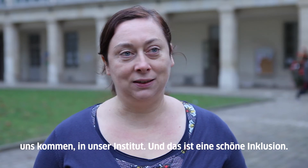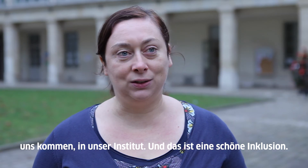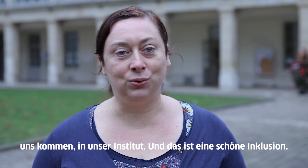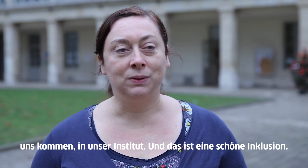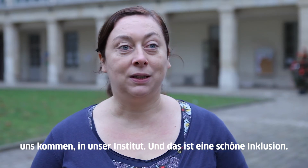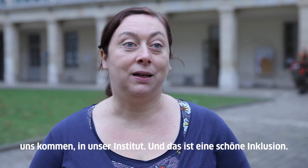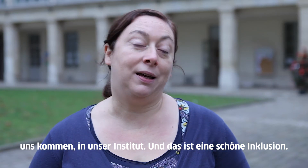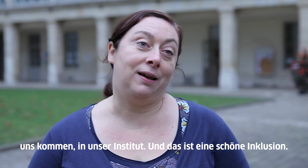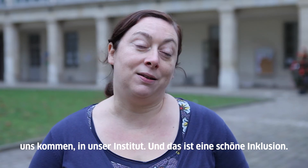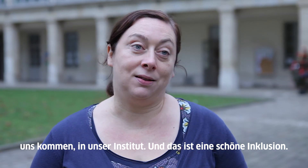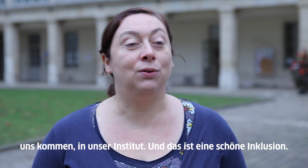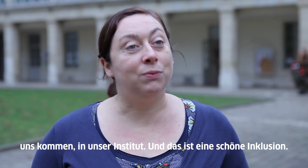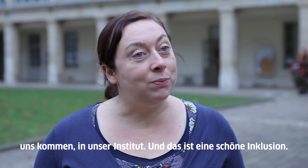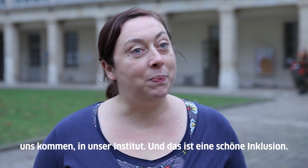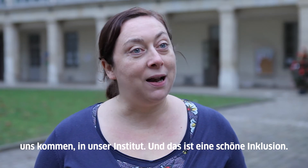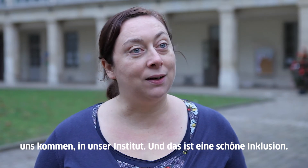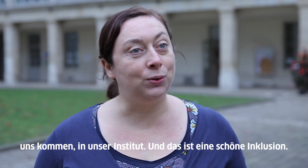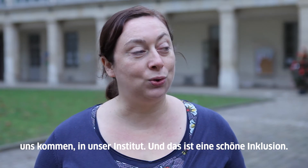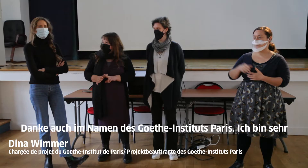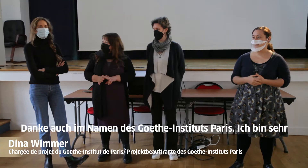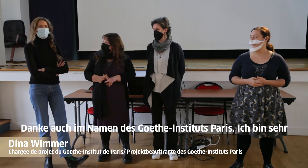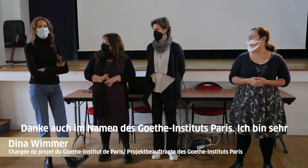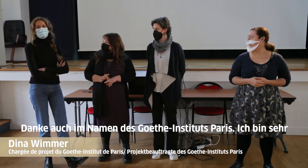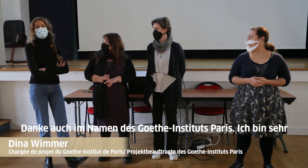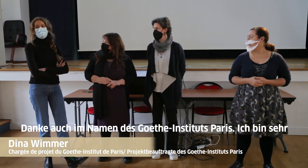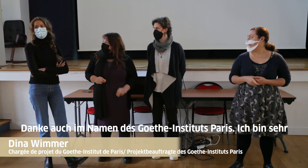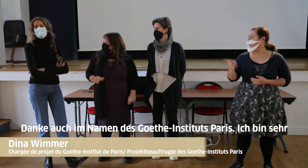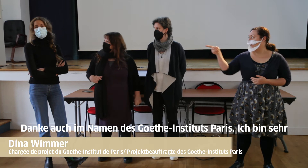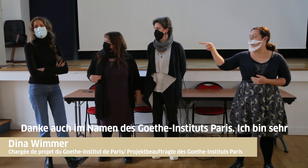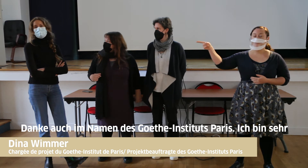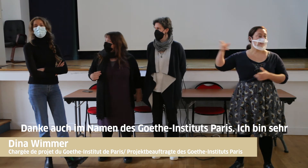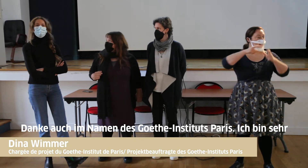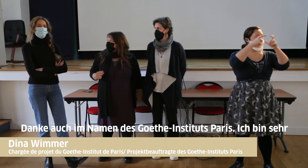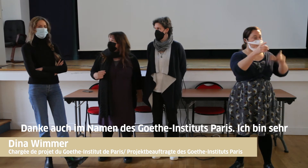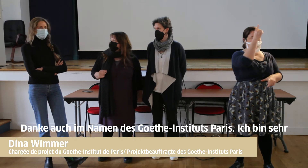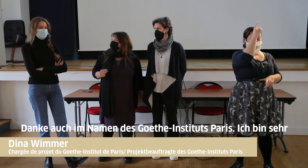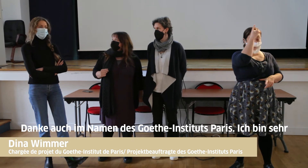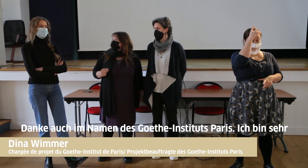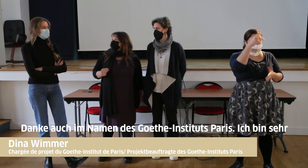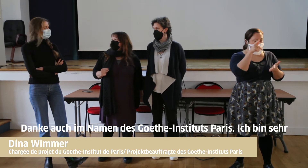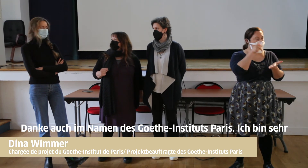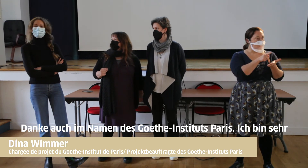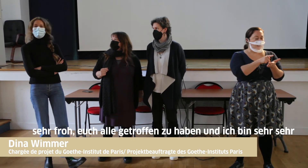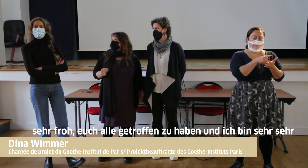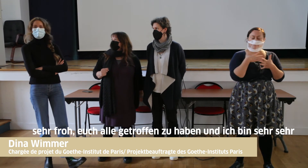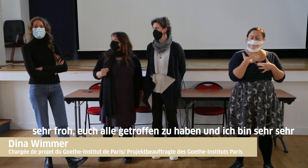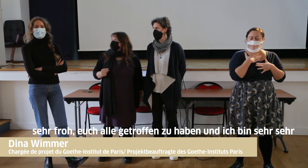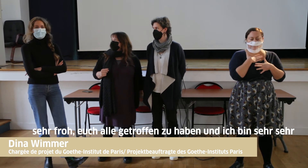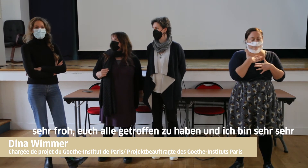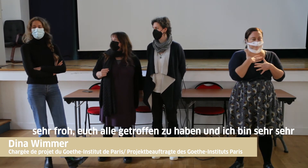institut, et c'est une belle inclusion. Aussi au nom du Goethe Institut de Paris, je suis très contente de vous